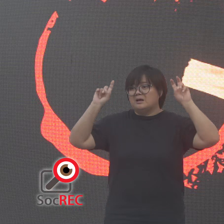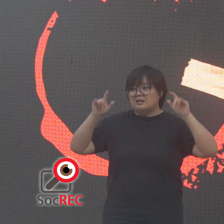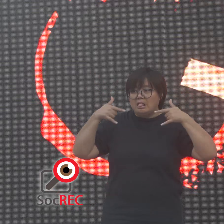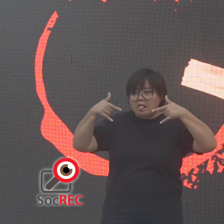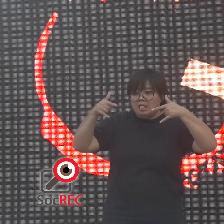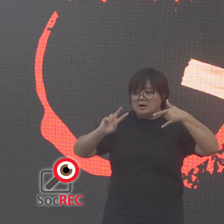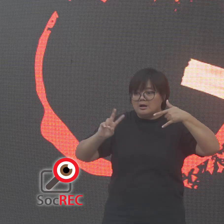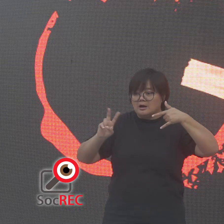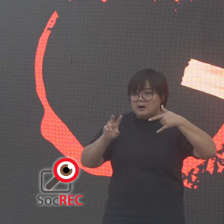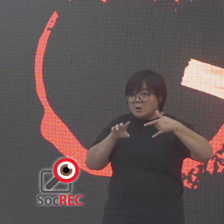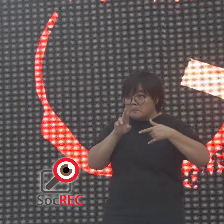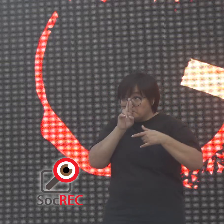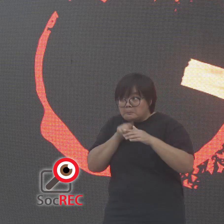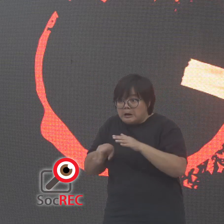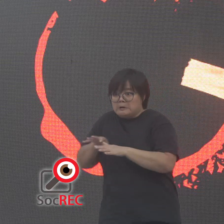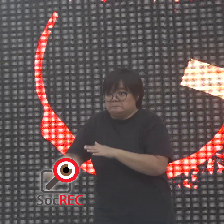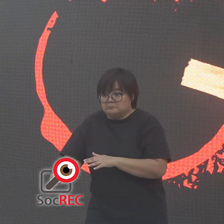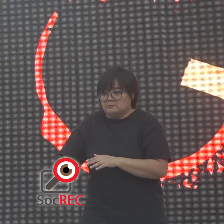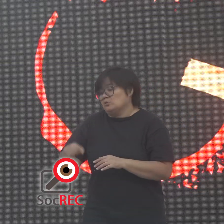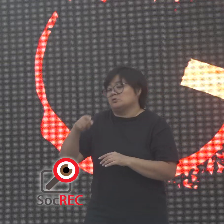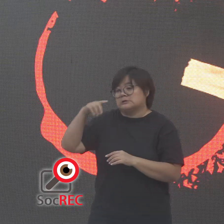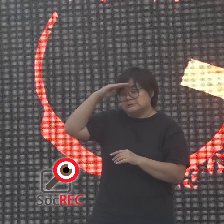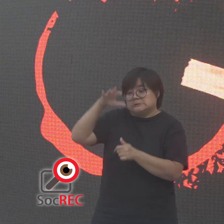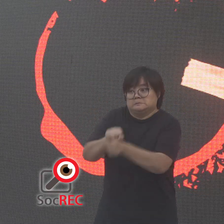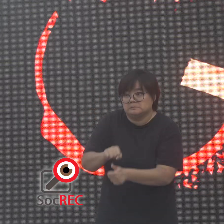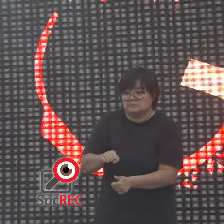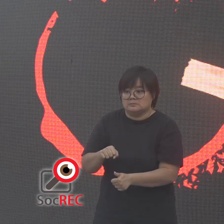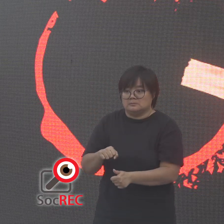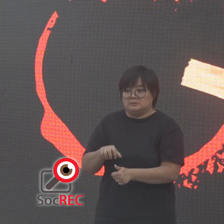鬼，你會對他怎樣？